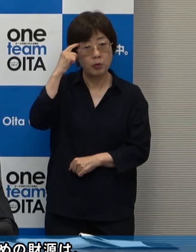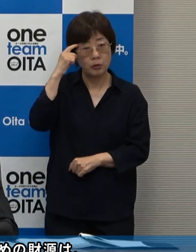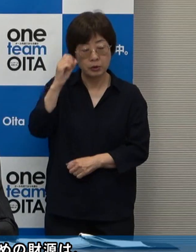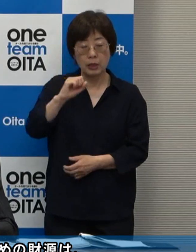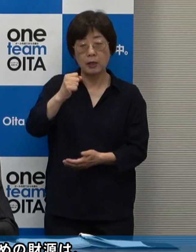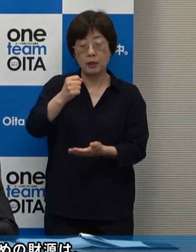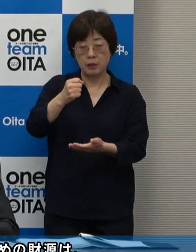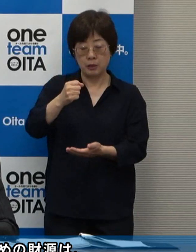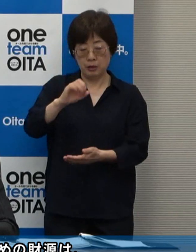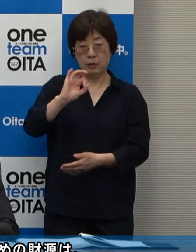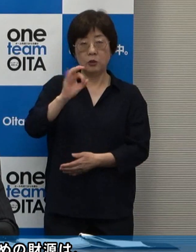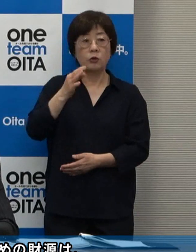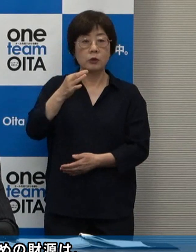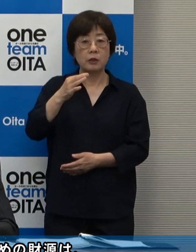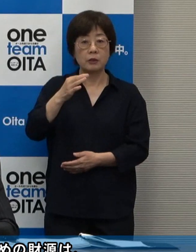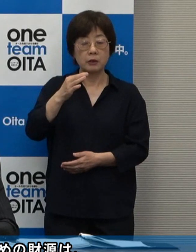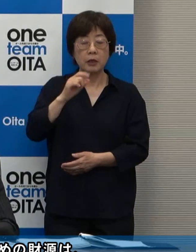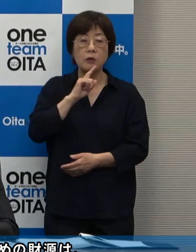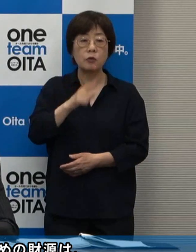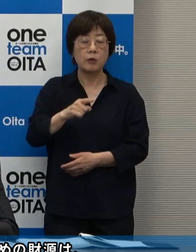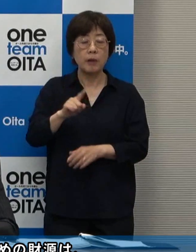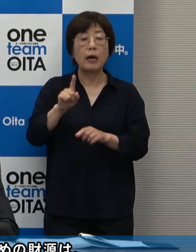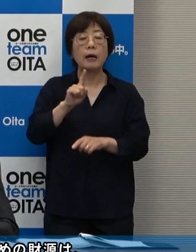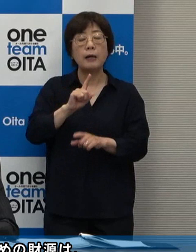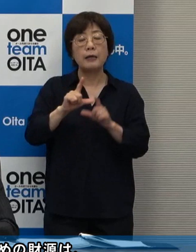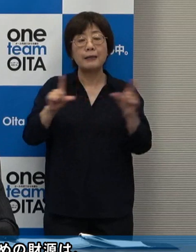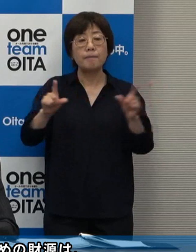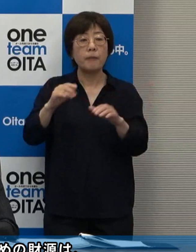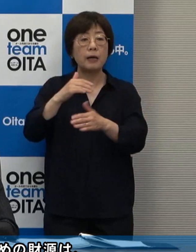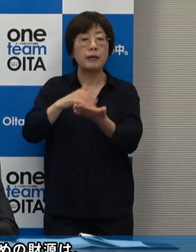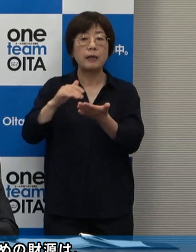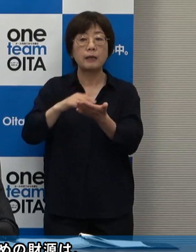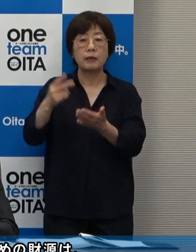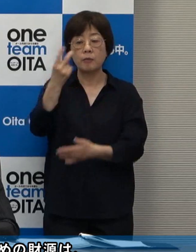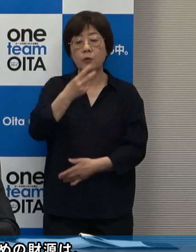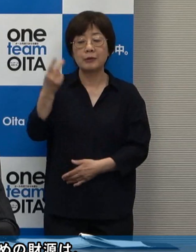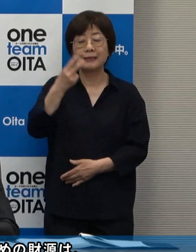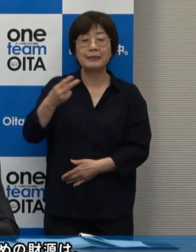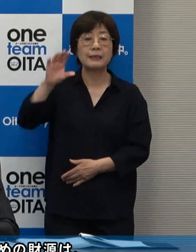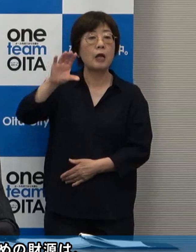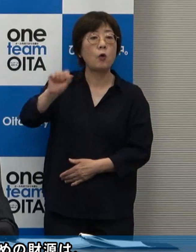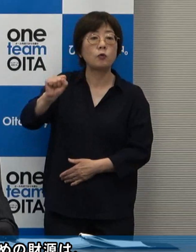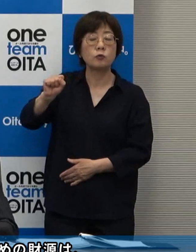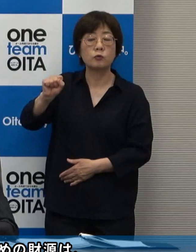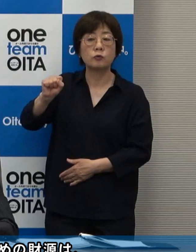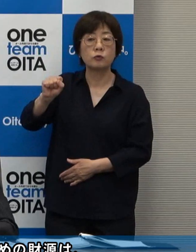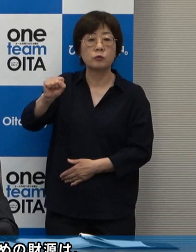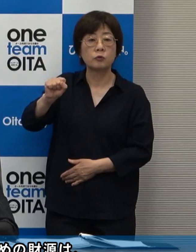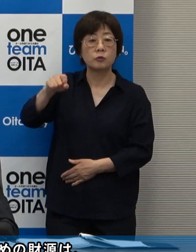ては一般会計だけ見ても2000億円ぐらいのところで、まあ、